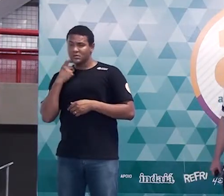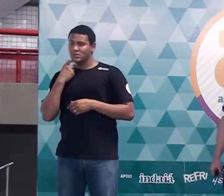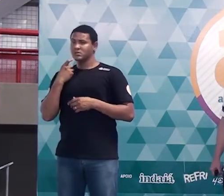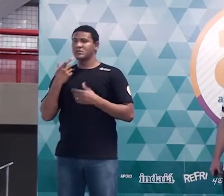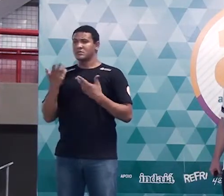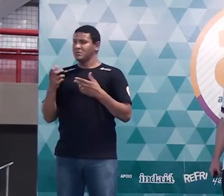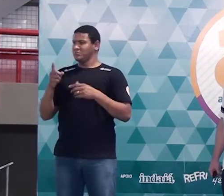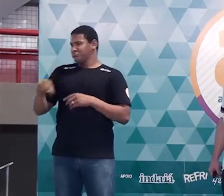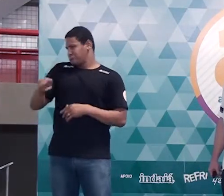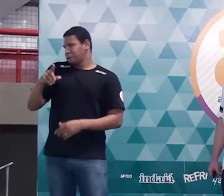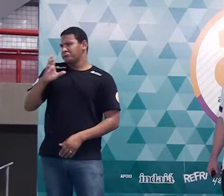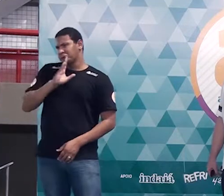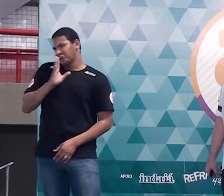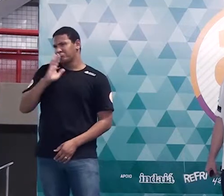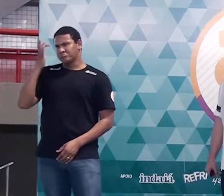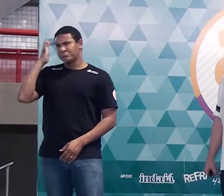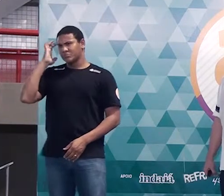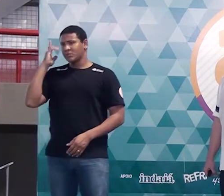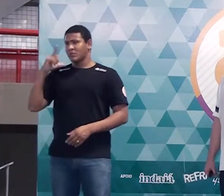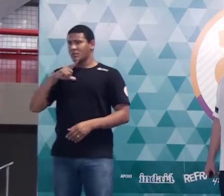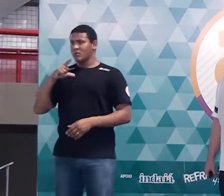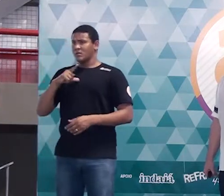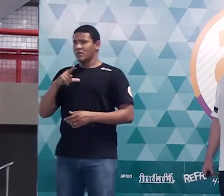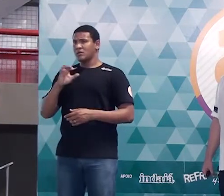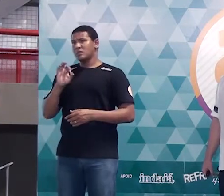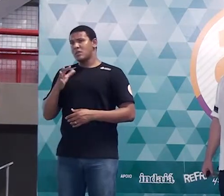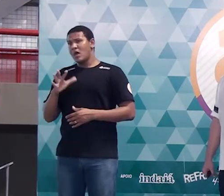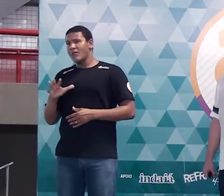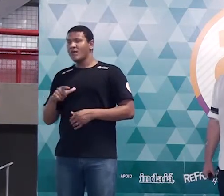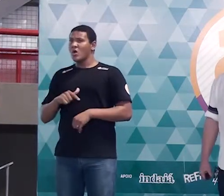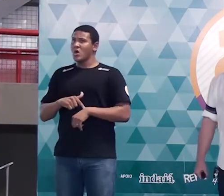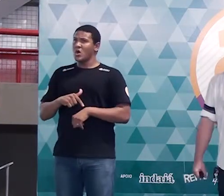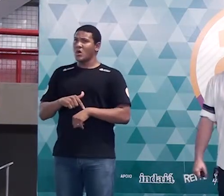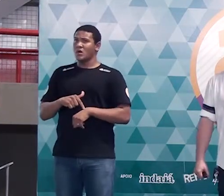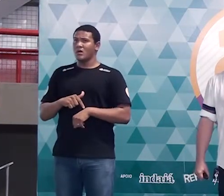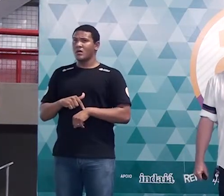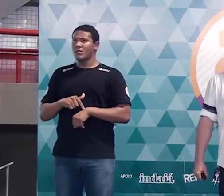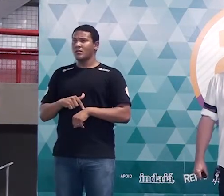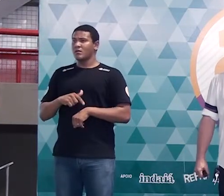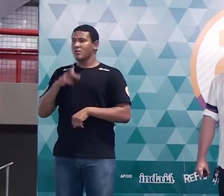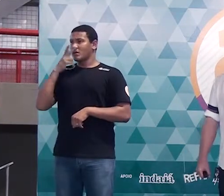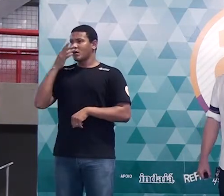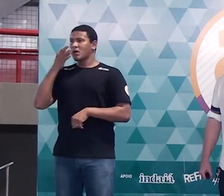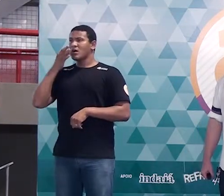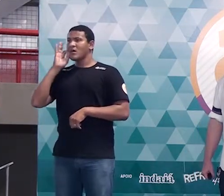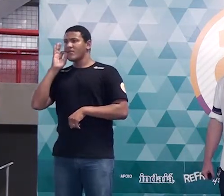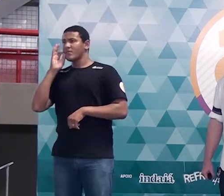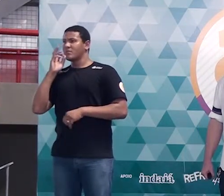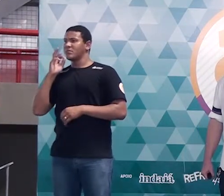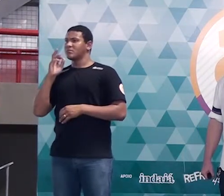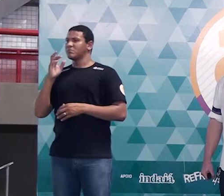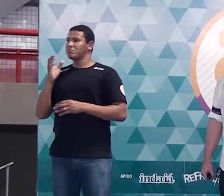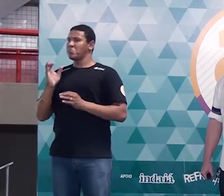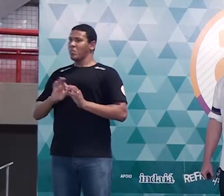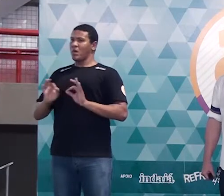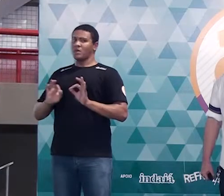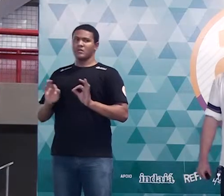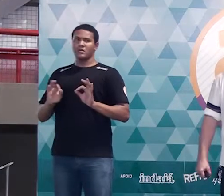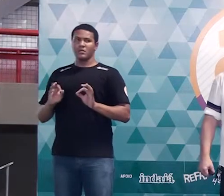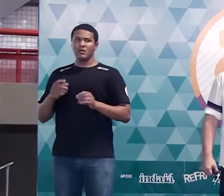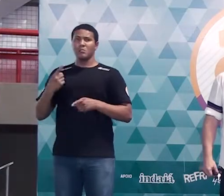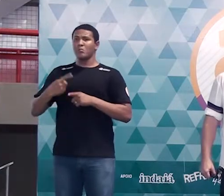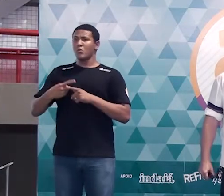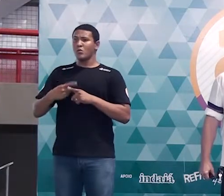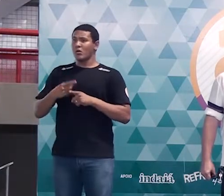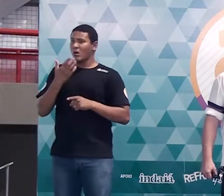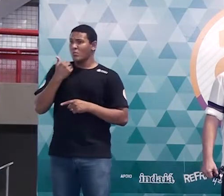devem conhecer pessoas assim, que talvez a hora dessa ainda não tenham tomado o café da manhã, porque não